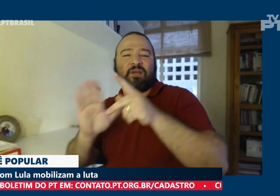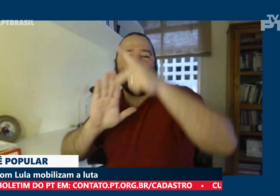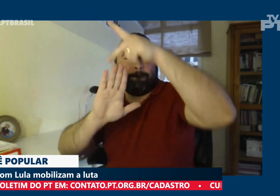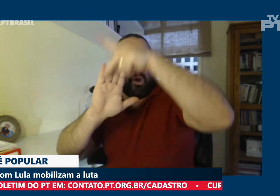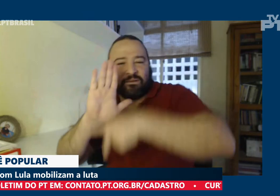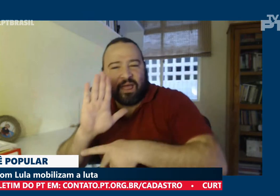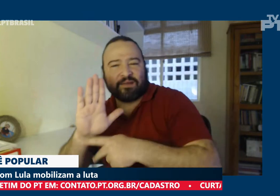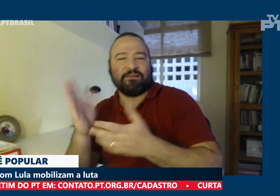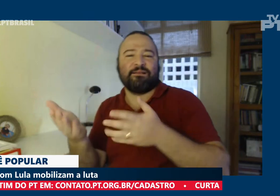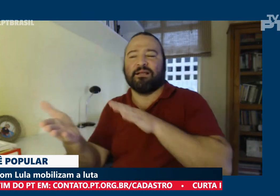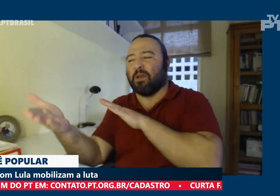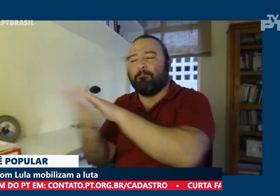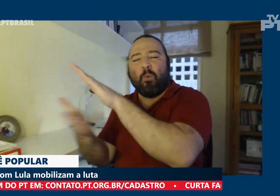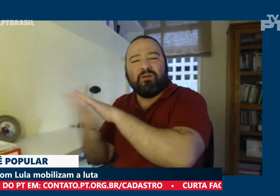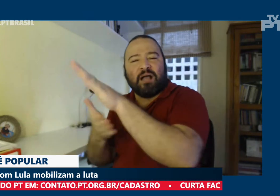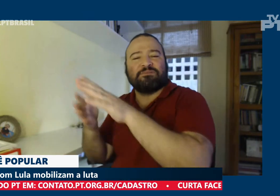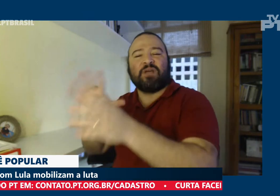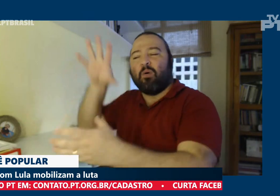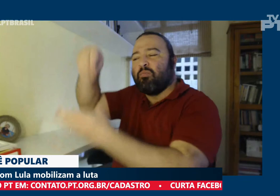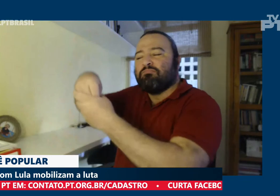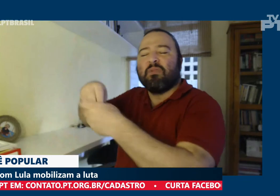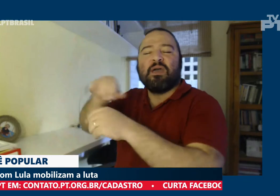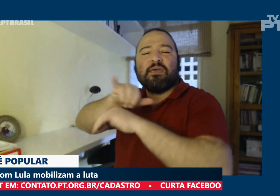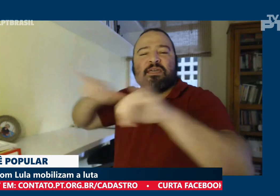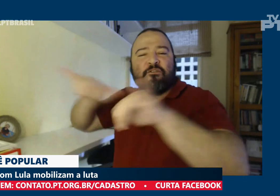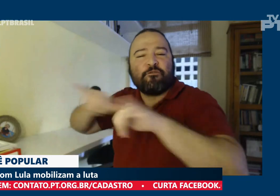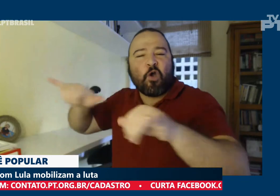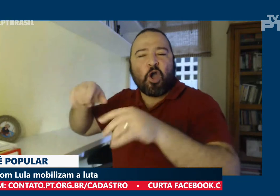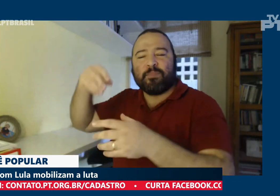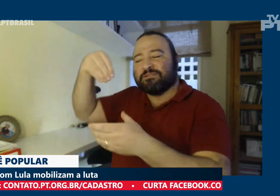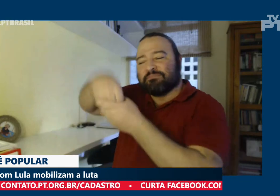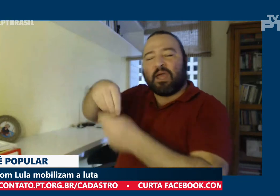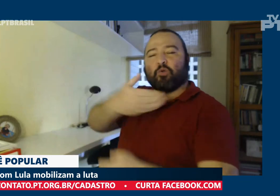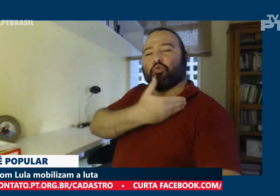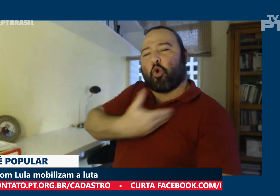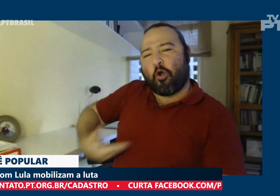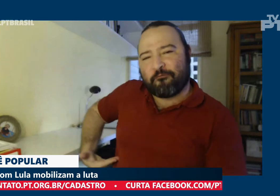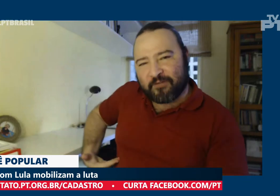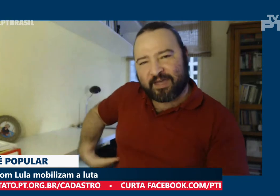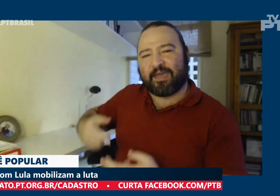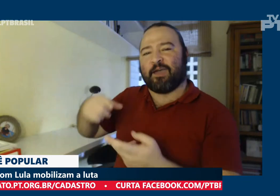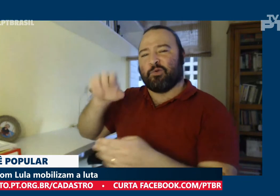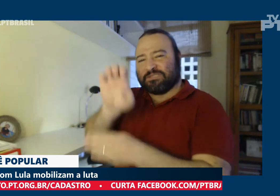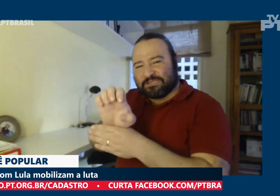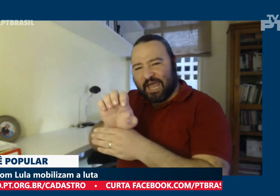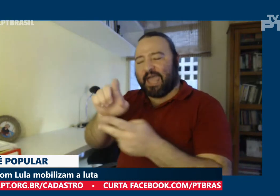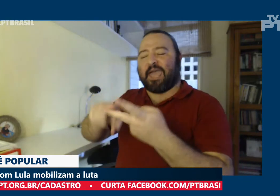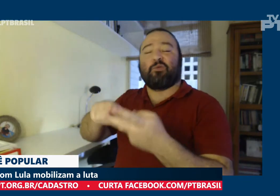com propostas, com legislações, com projetos sendo aprovados